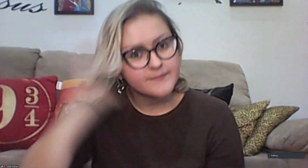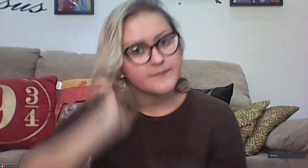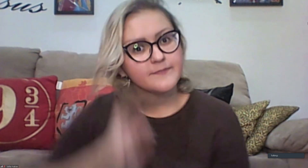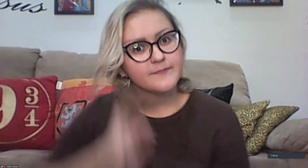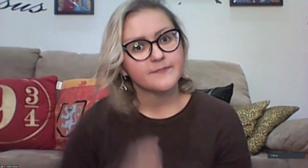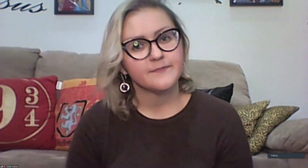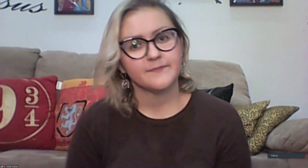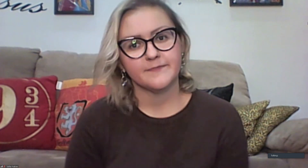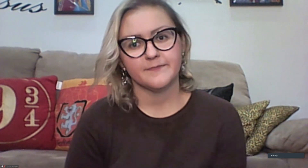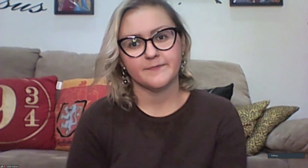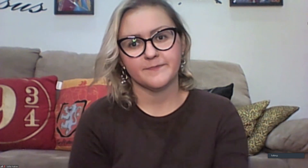Ok?